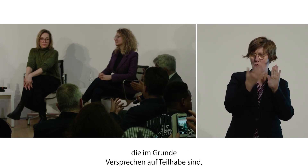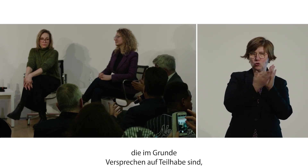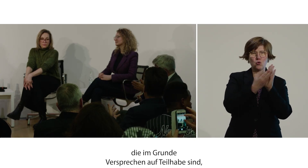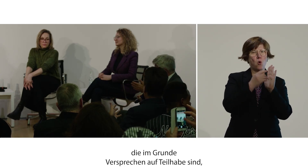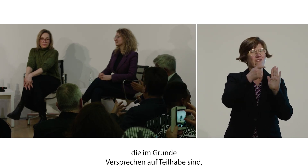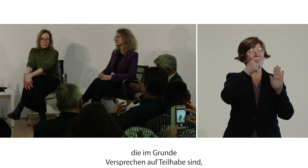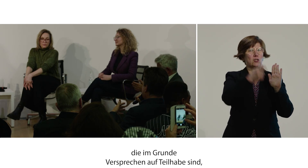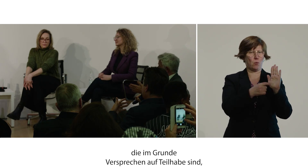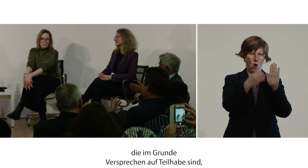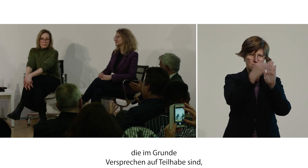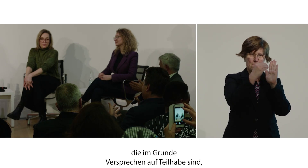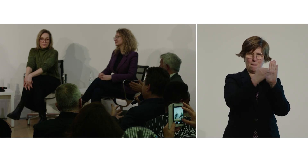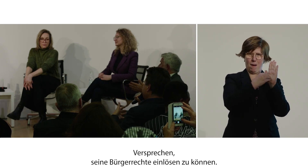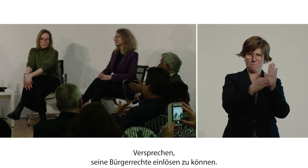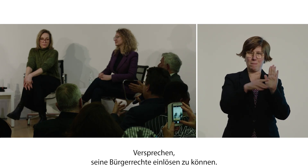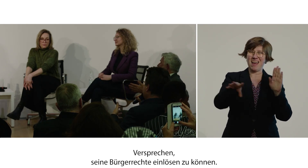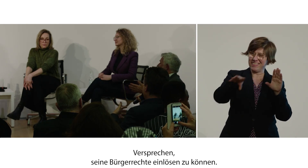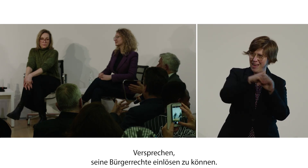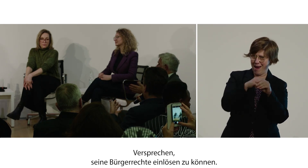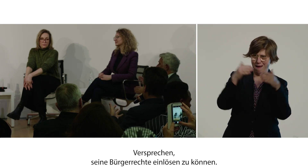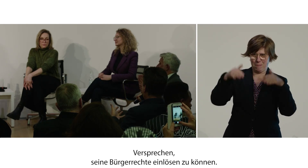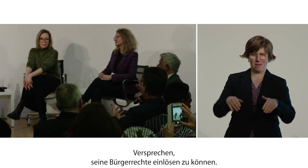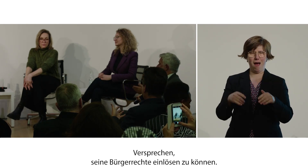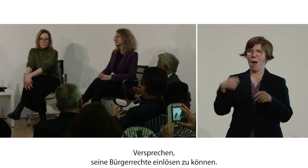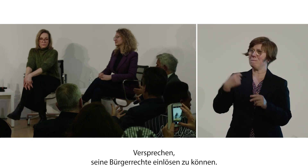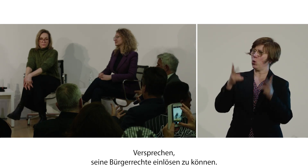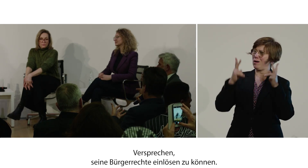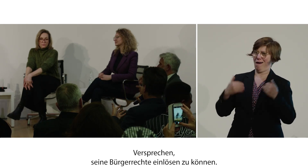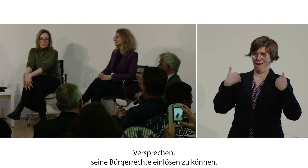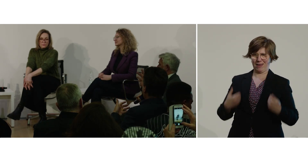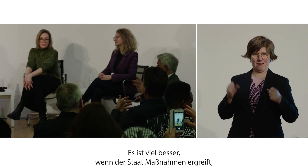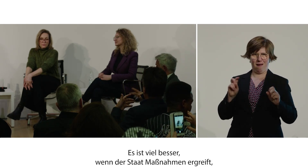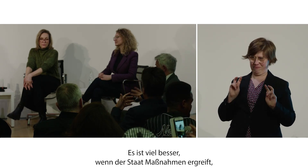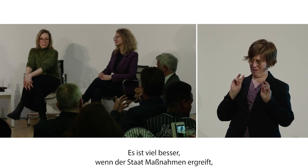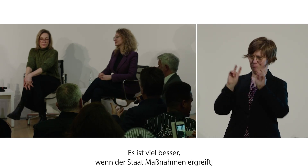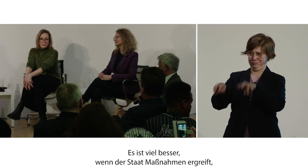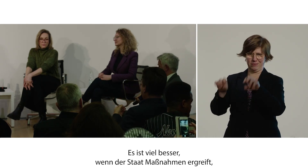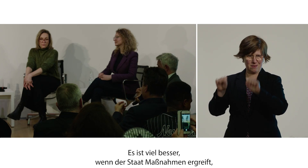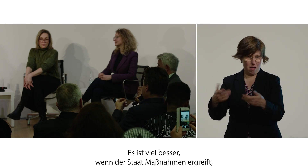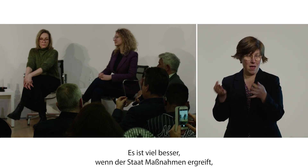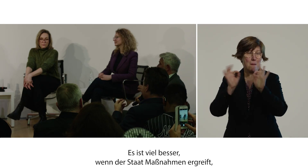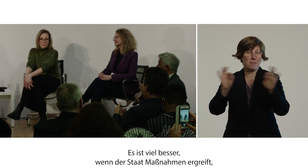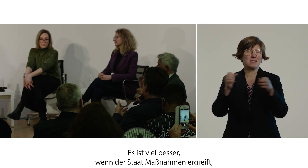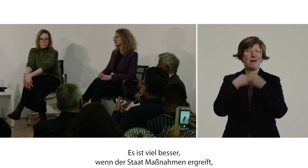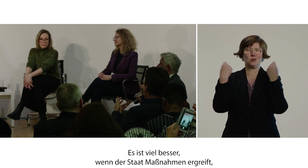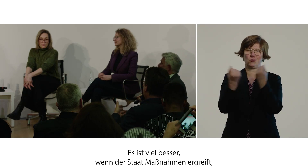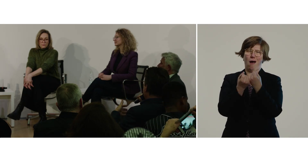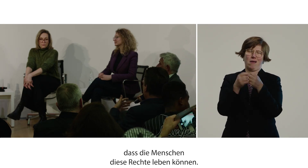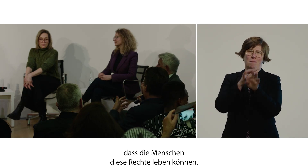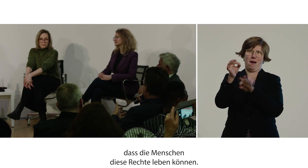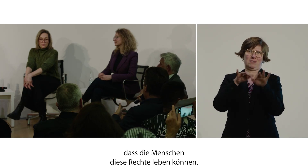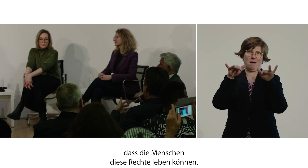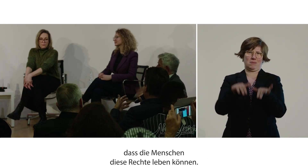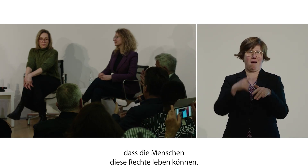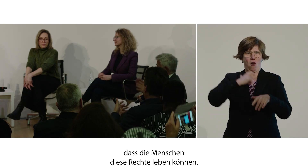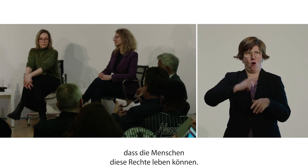Versprechen sind, Versprechen auf Teilhabe, Versprechen, seine Bürgerrechte einlösen zu können, es ist viel besser, wenn der Staat Maßnahmen ergreift,